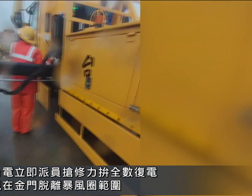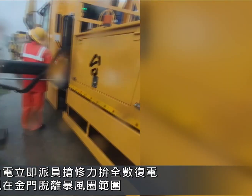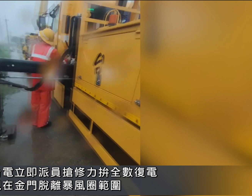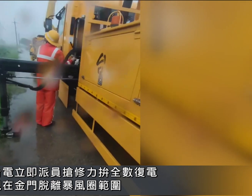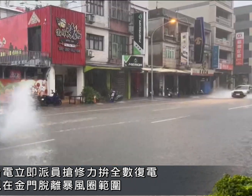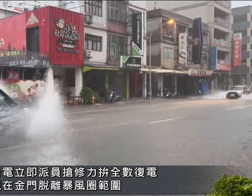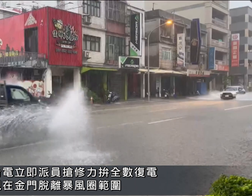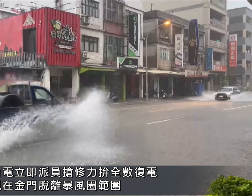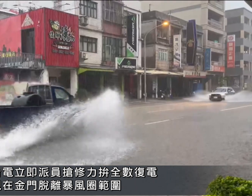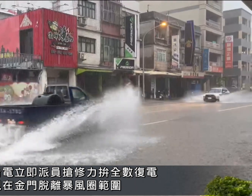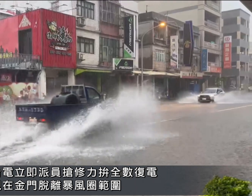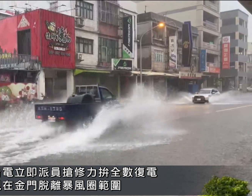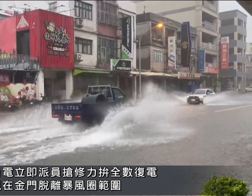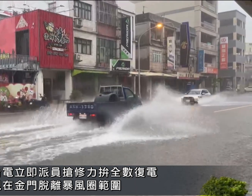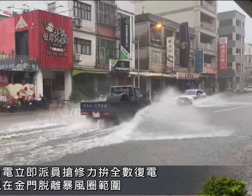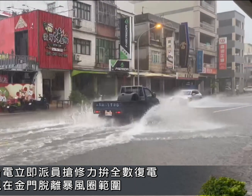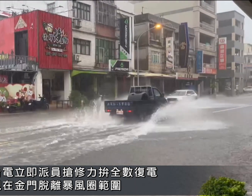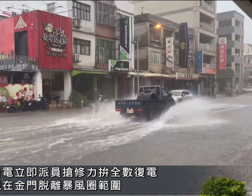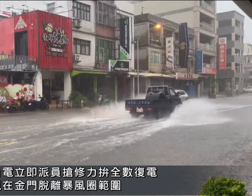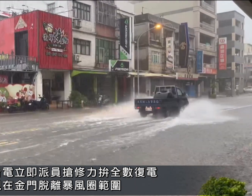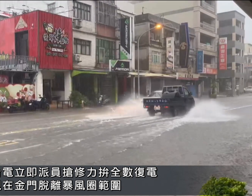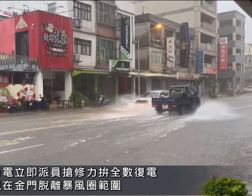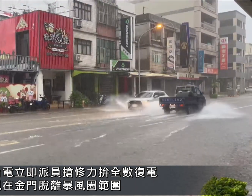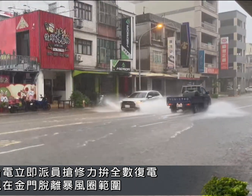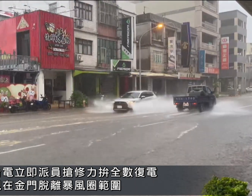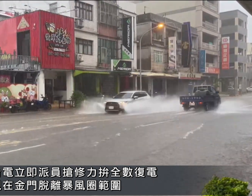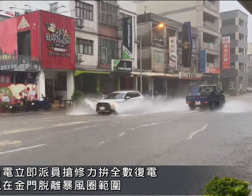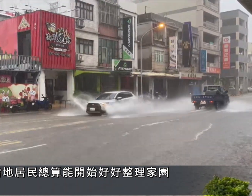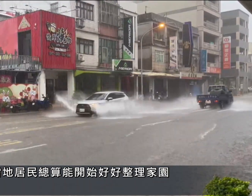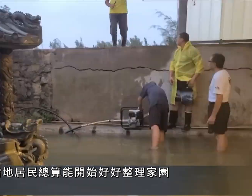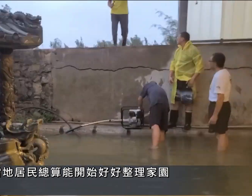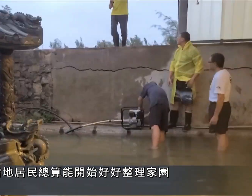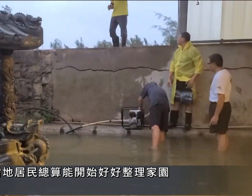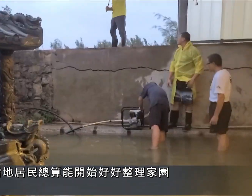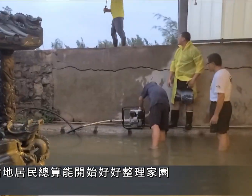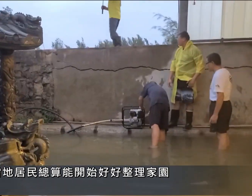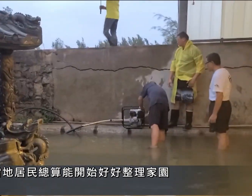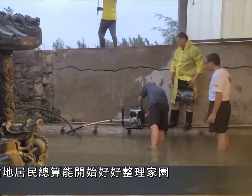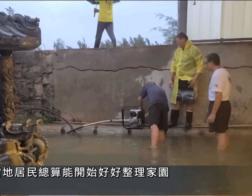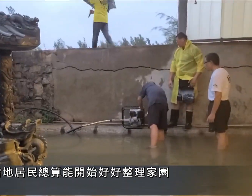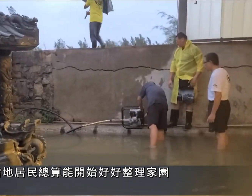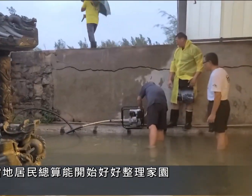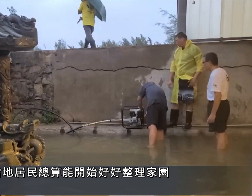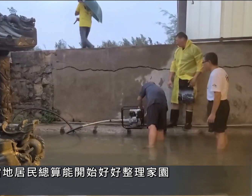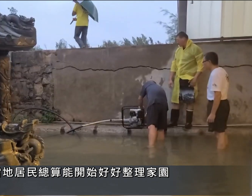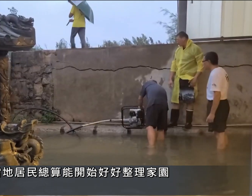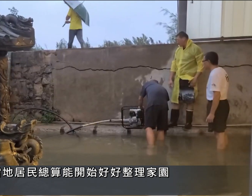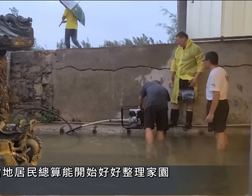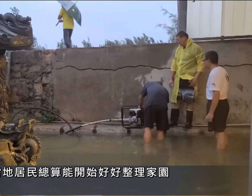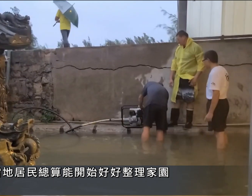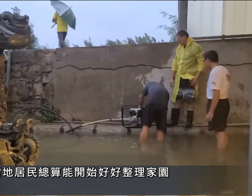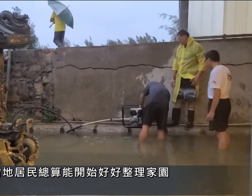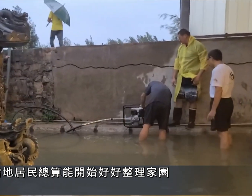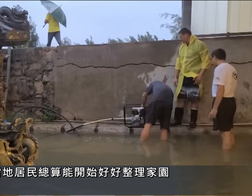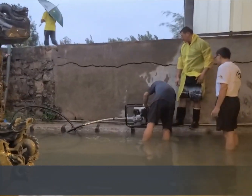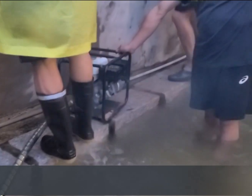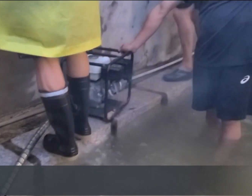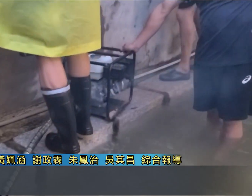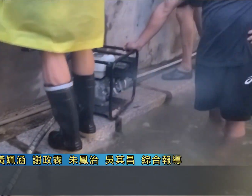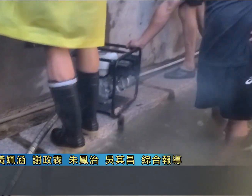电。现在金门脱离了暴风圈范围，当地居民总算能开始好好整理家园。记者黄佩涵、谢振林、朱